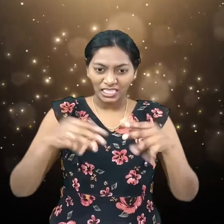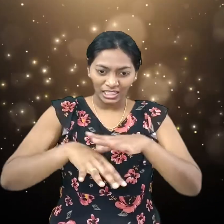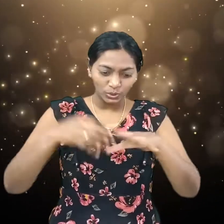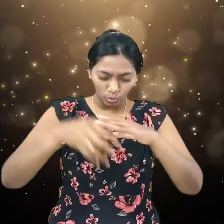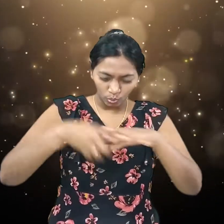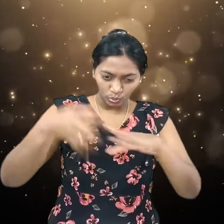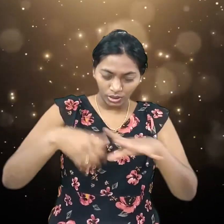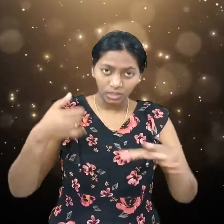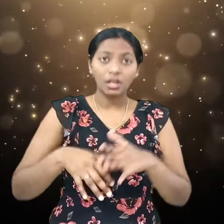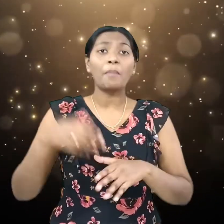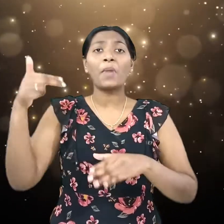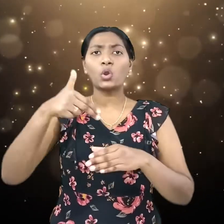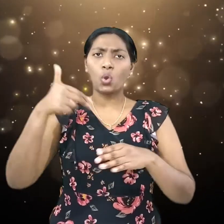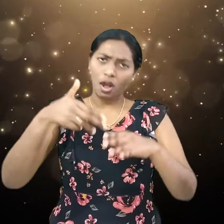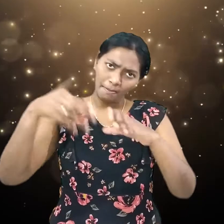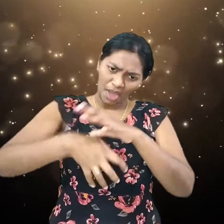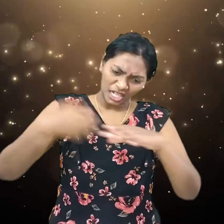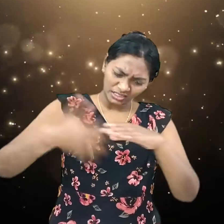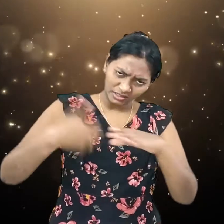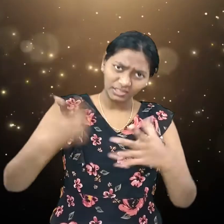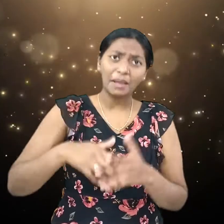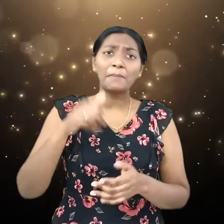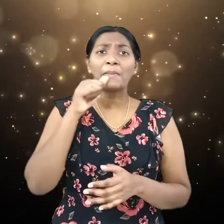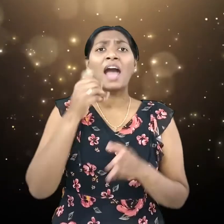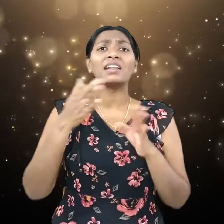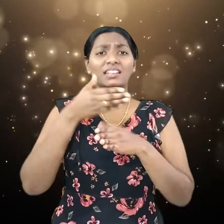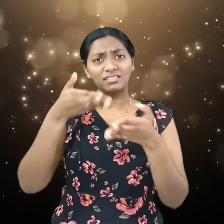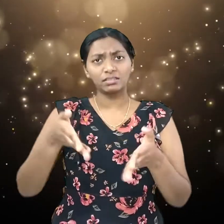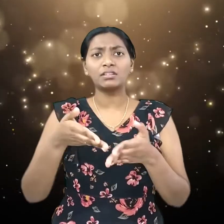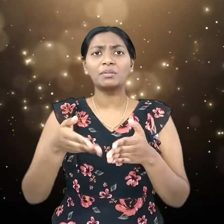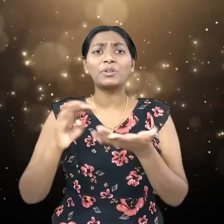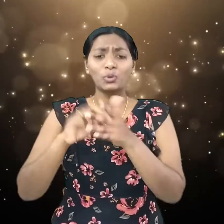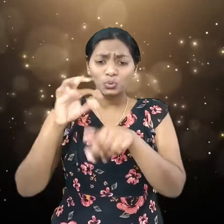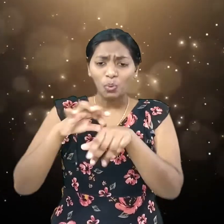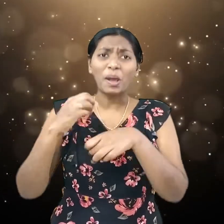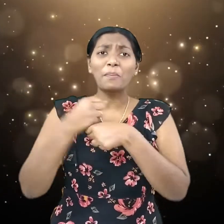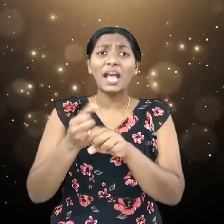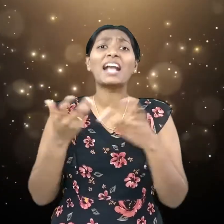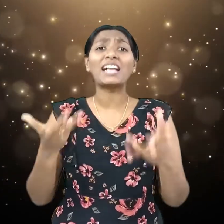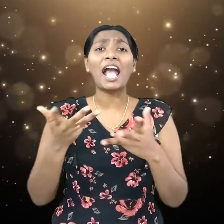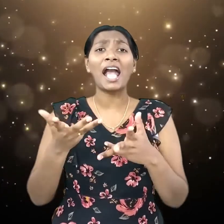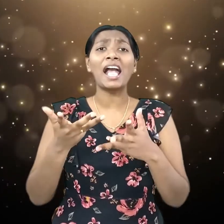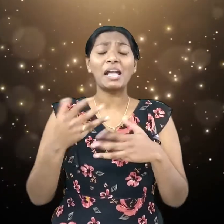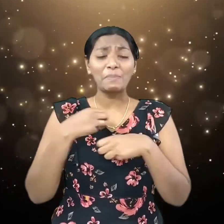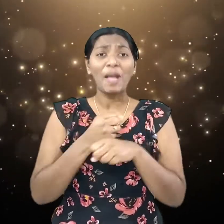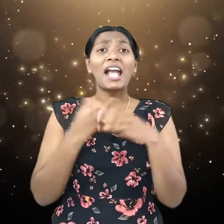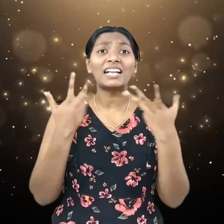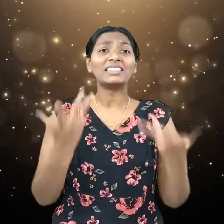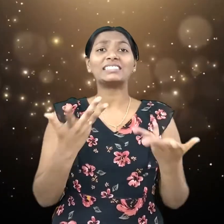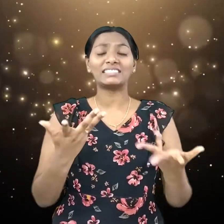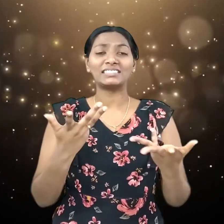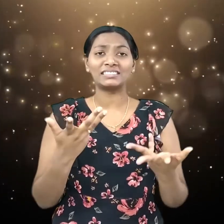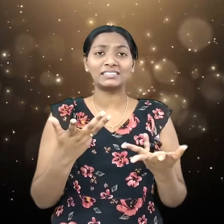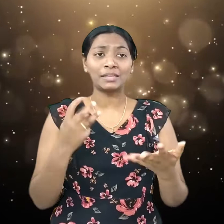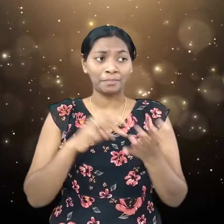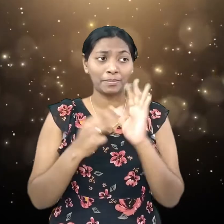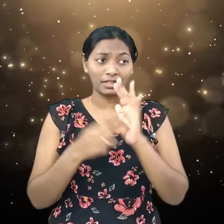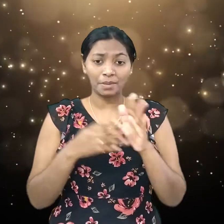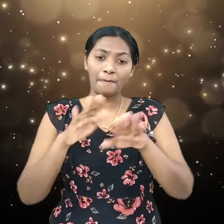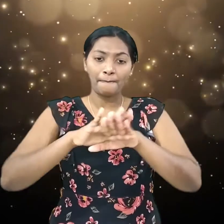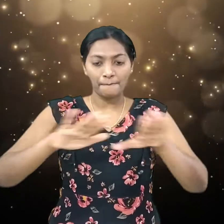बात कर रहे हो भाई, तुमने क्या कौन से तीर मार लिए, जमीन पहले से थी जिस पर तुम कब्जा करके बैठ गए और आज बेच रहे हो,